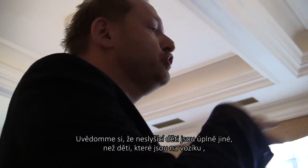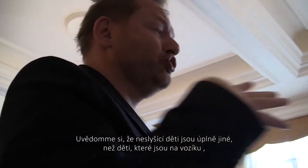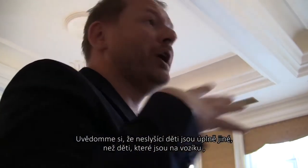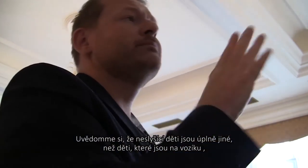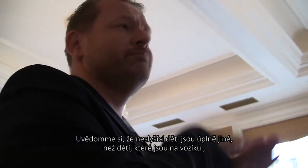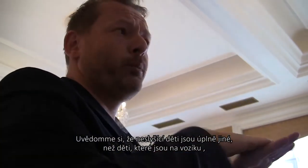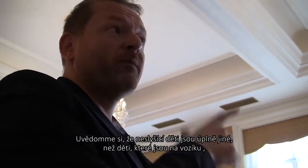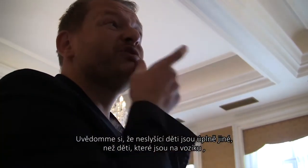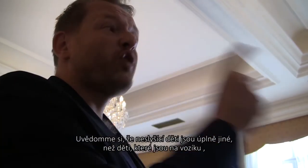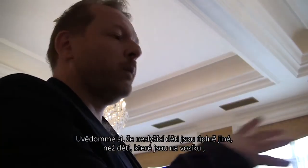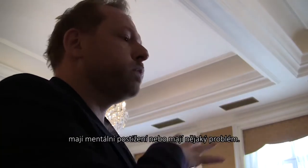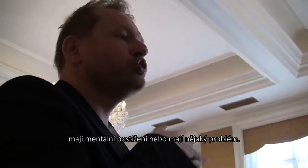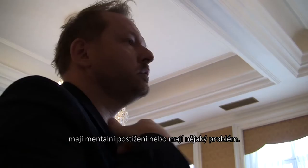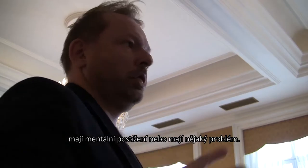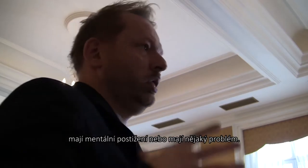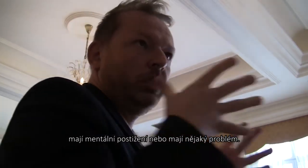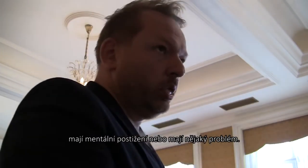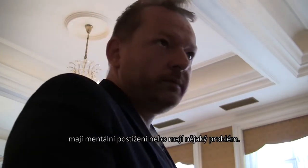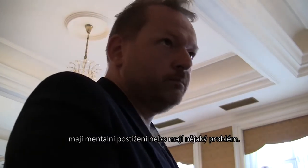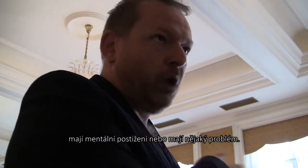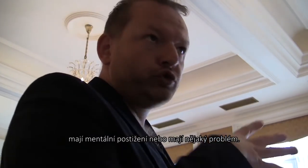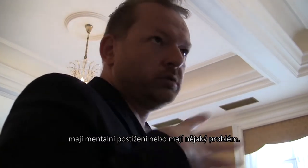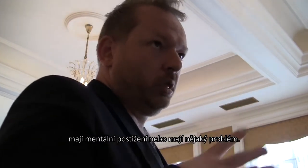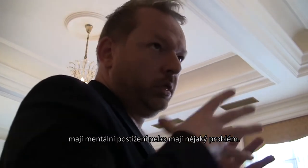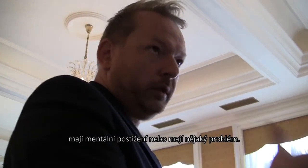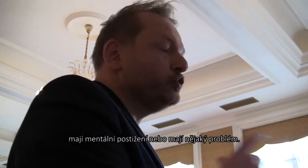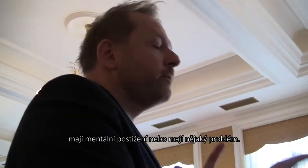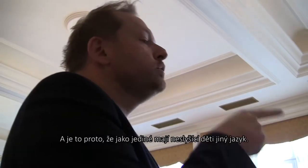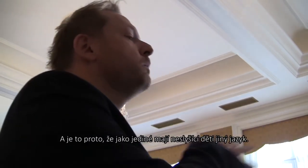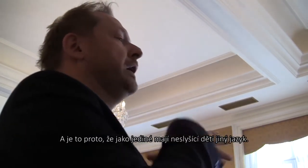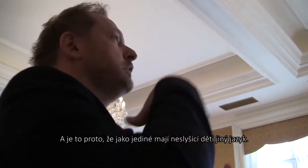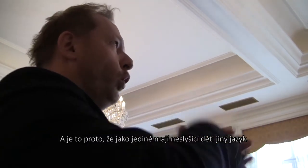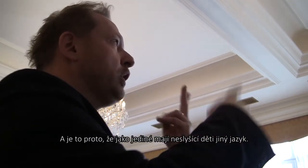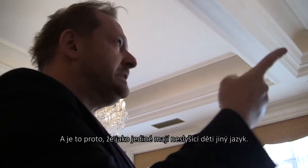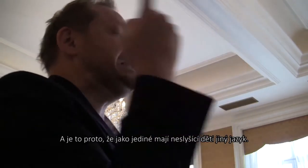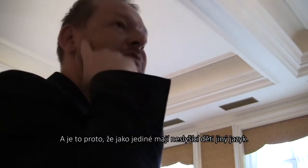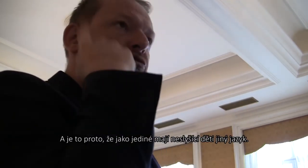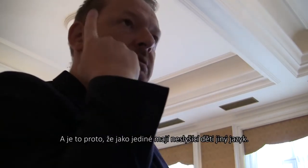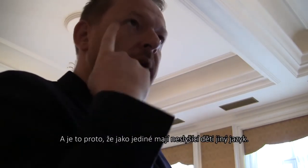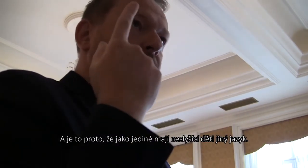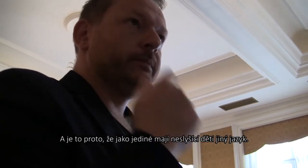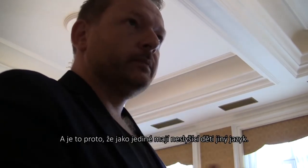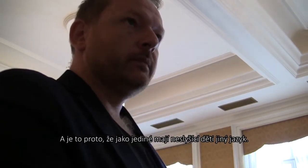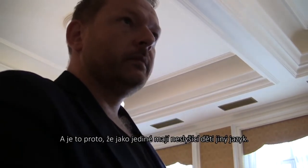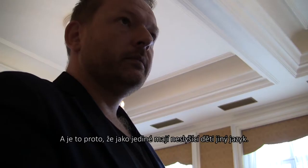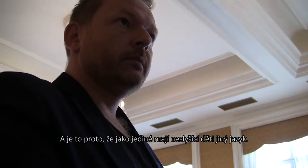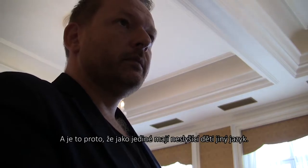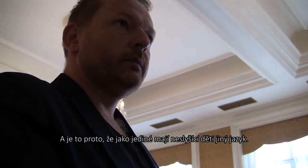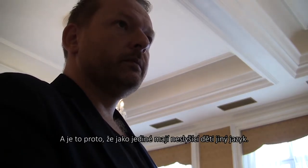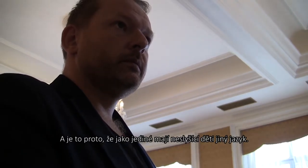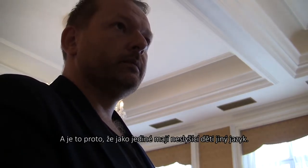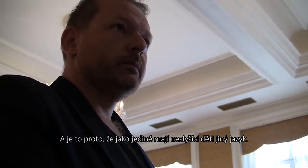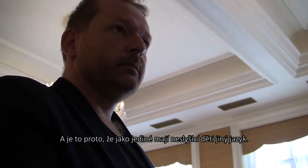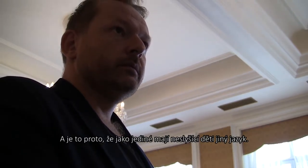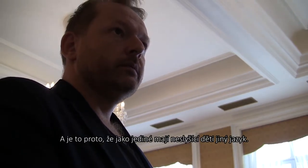děti, které jsou na vozíku, mají mentální postižení nebo mají nějaký problém. A je to proto, že jako jediné neslyšící